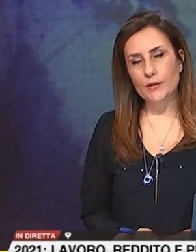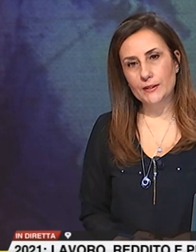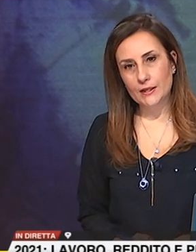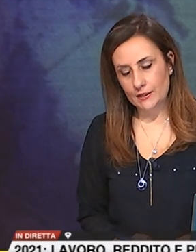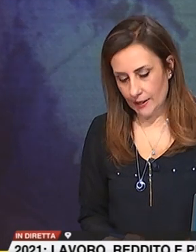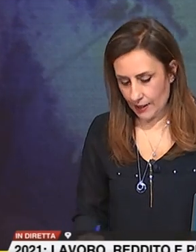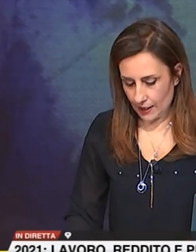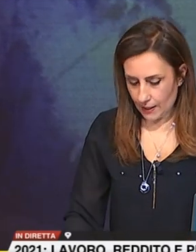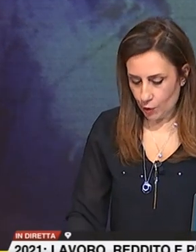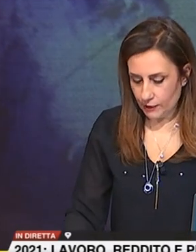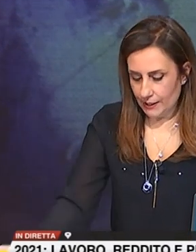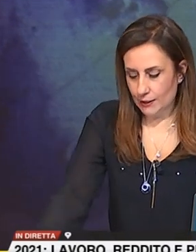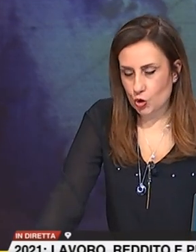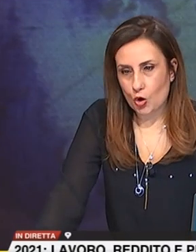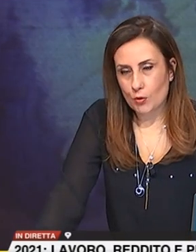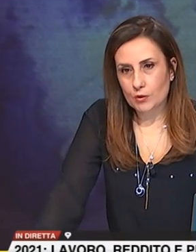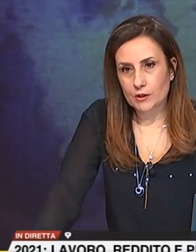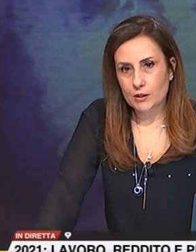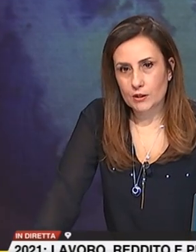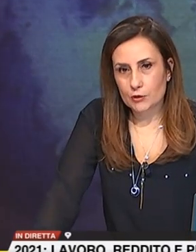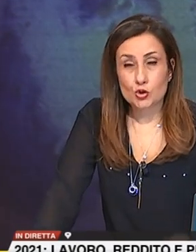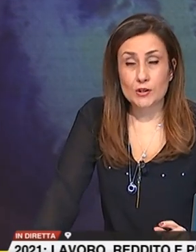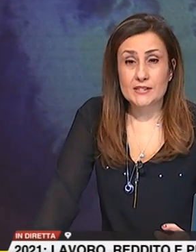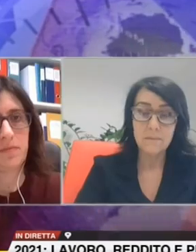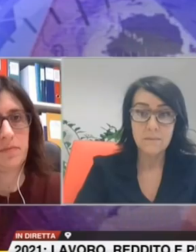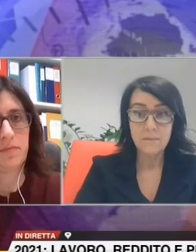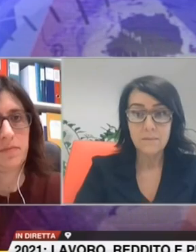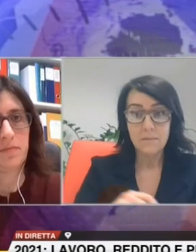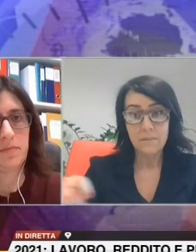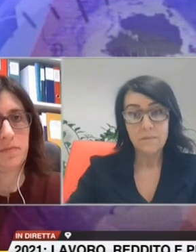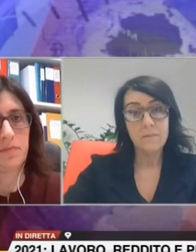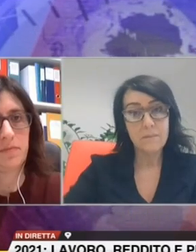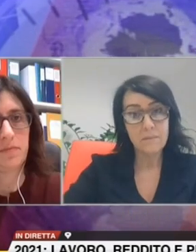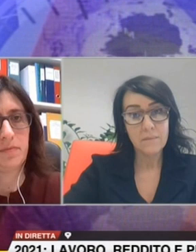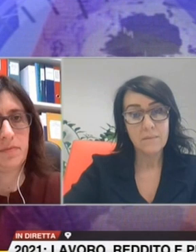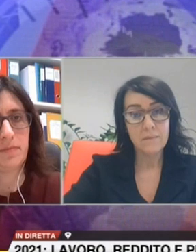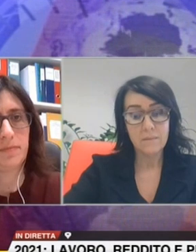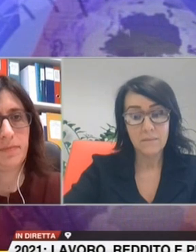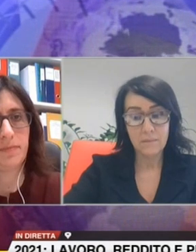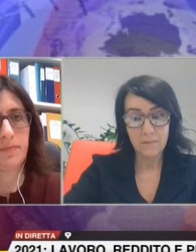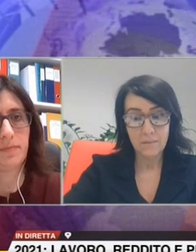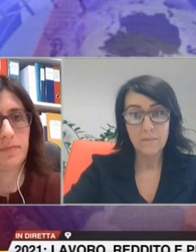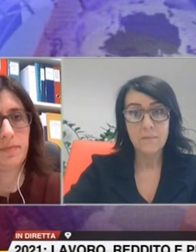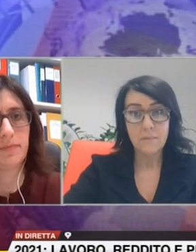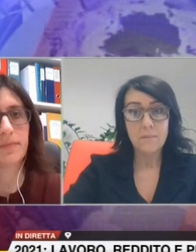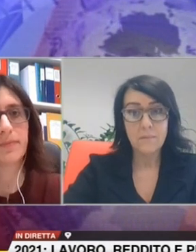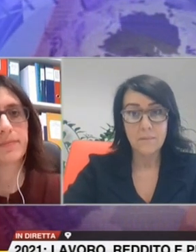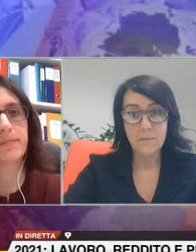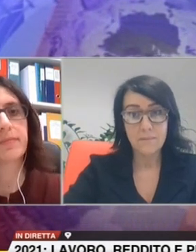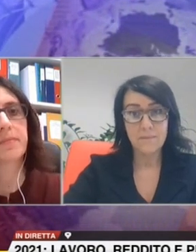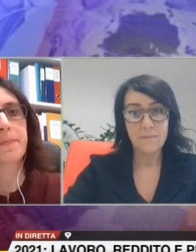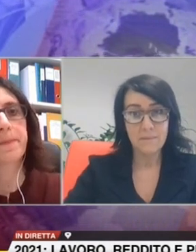volevo chiedere a Monica Giomo, ci sono delle scadenze fiscali ed è il momento